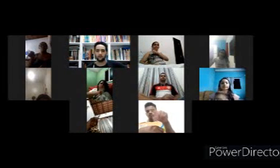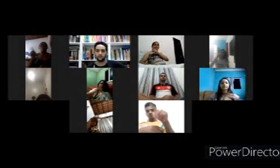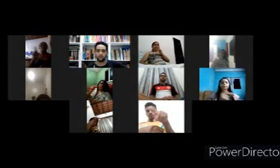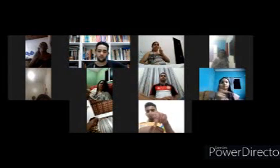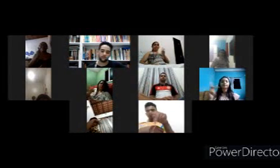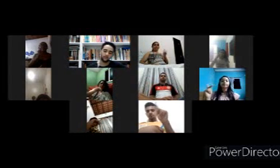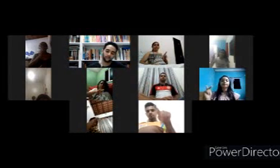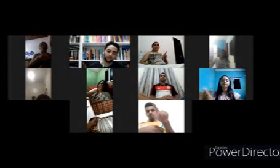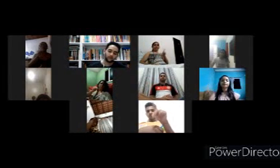de outro.